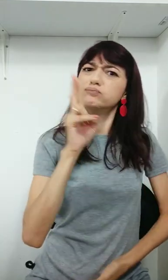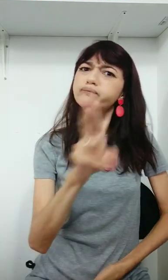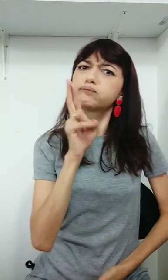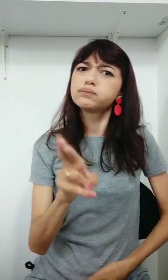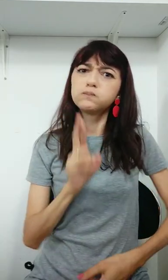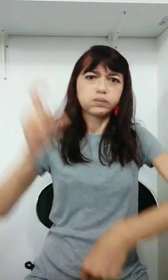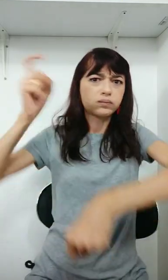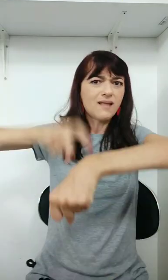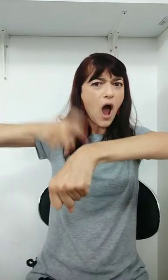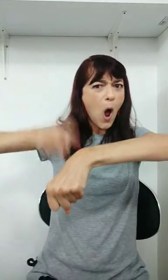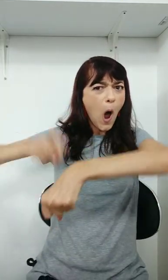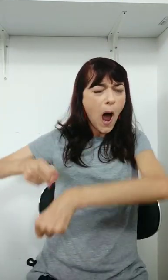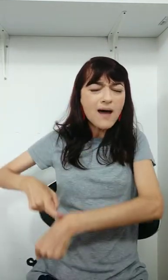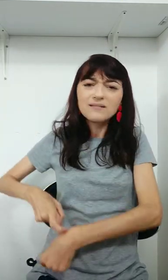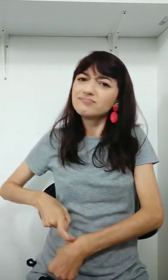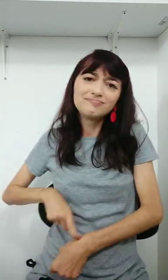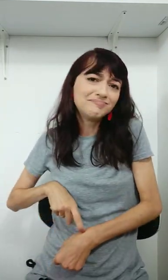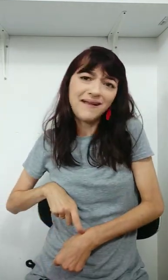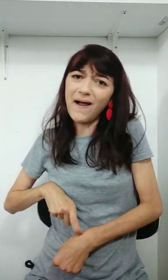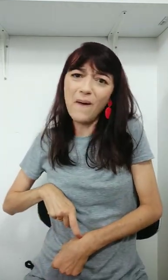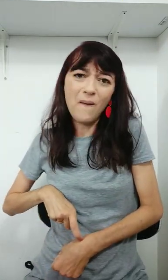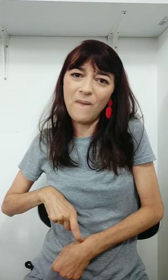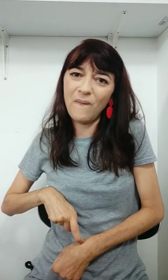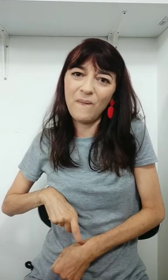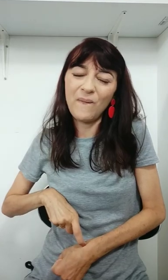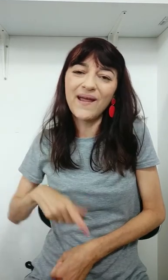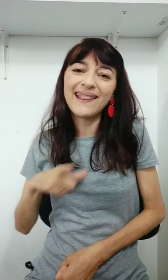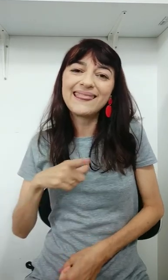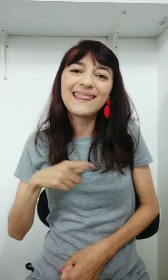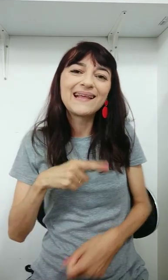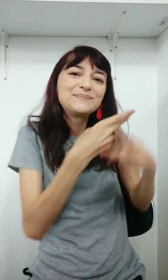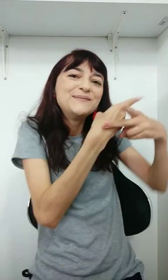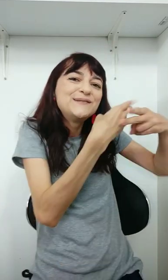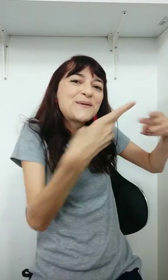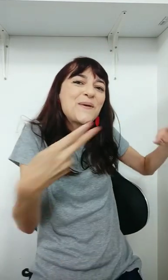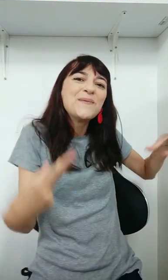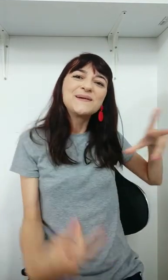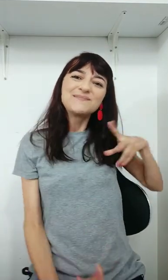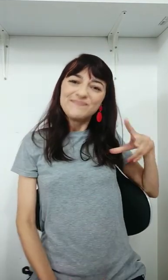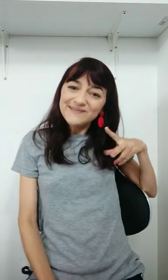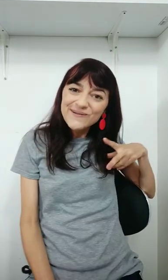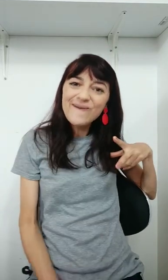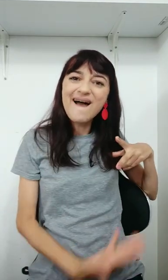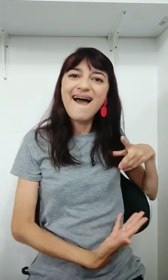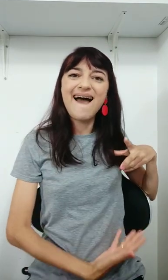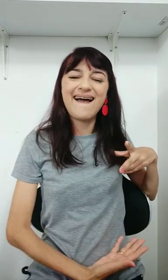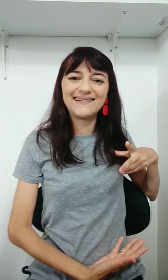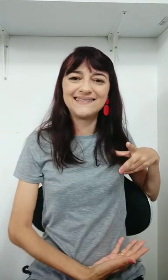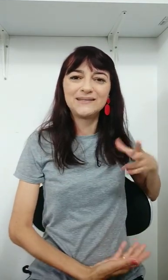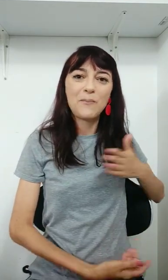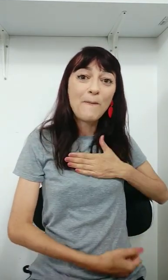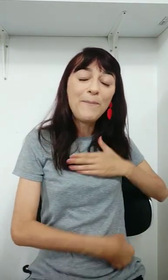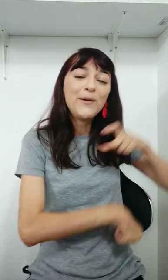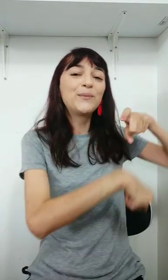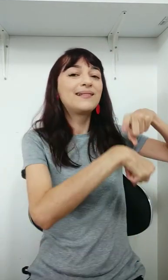Mas será que eu é obrigado que eu responda? Digamos que vocês me mandaram uma mensagem, eu tento responder todas, mas será que eu sou